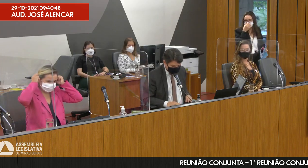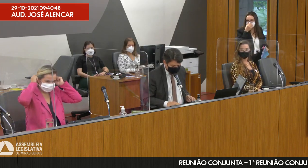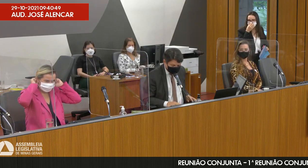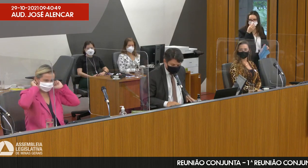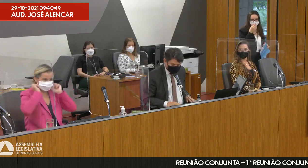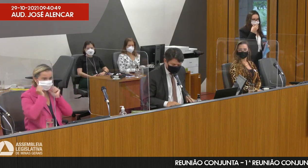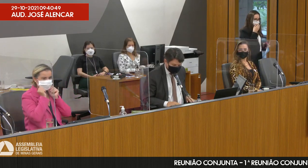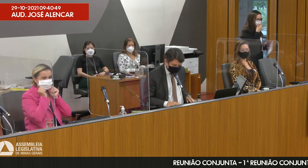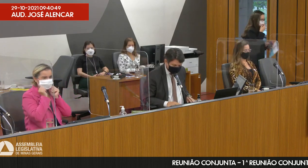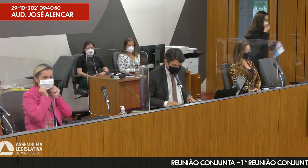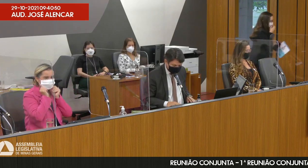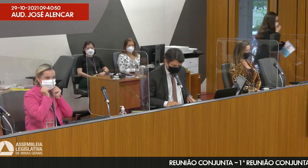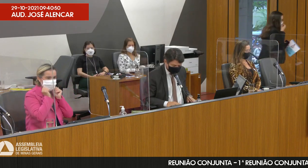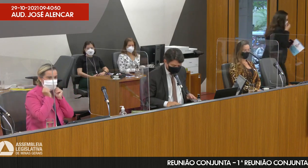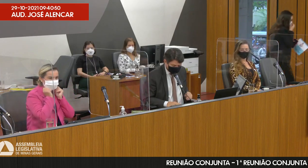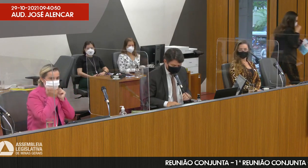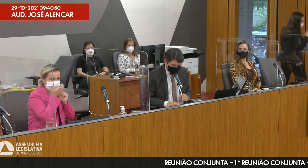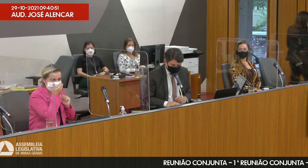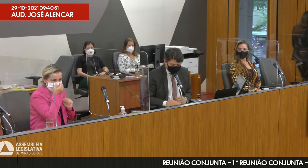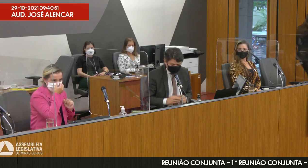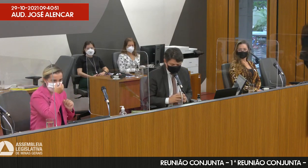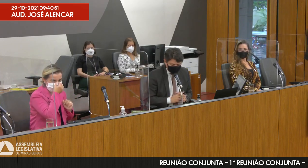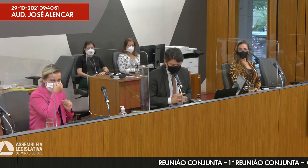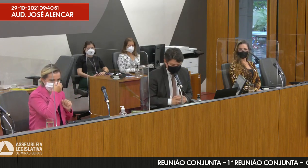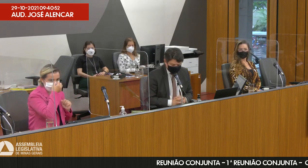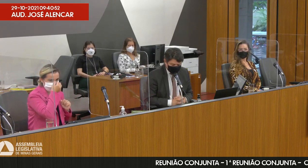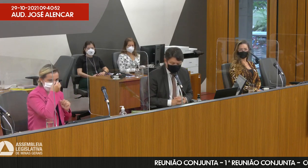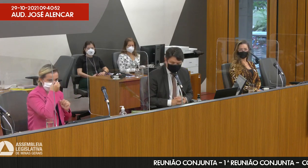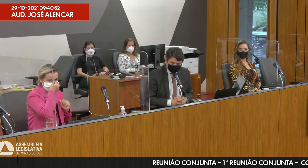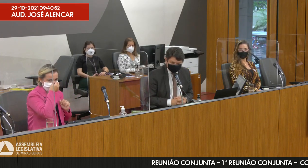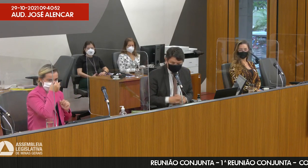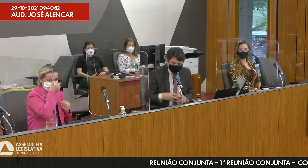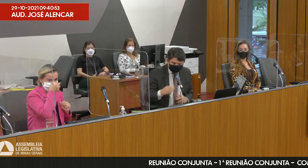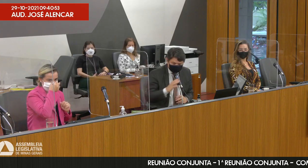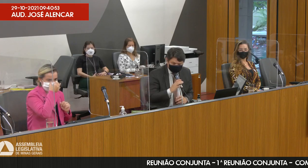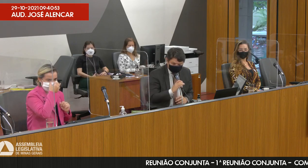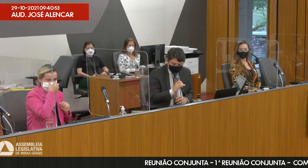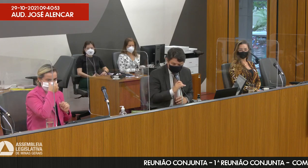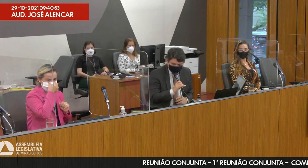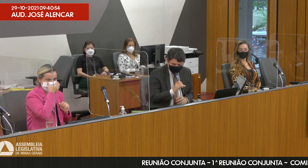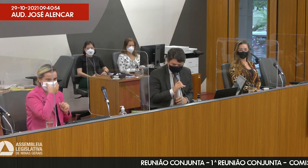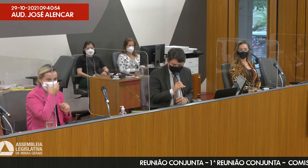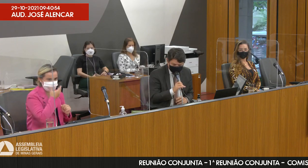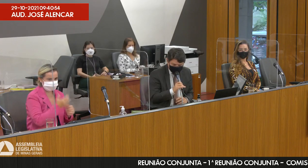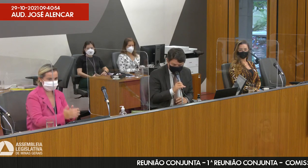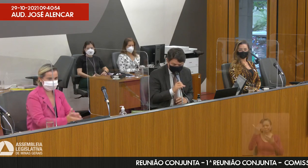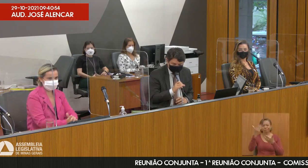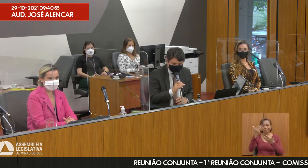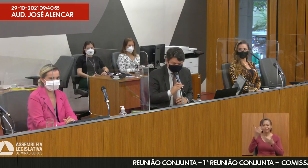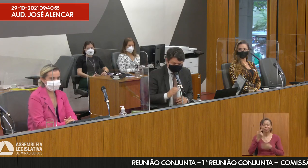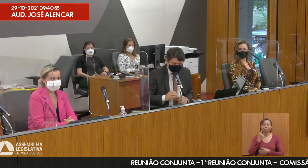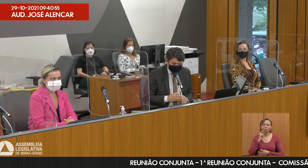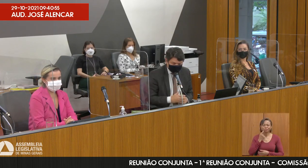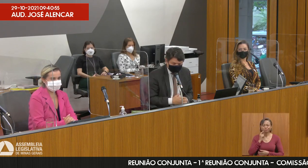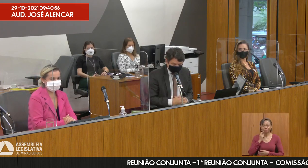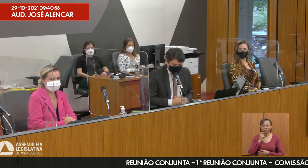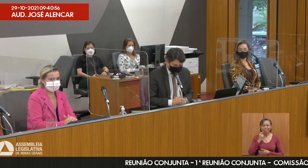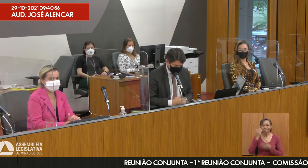sobre essa explanação. E são assuntos que tocam a gente, né? Que nós,